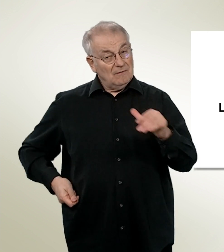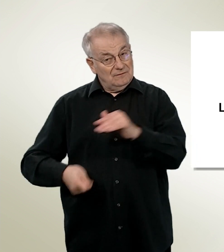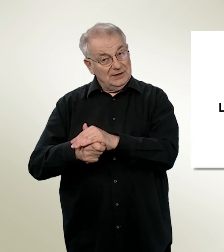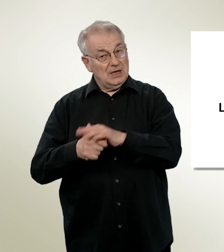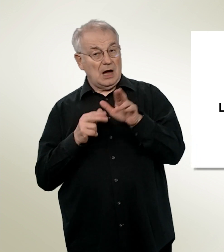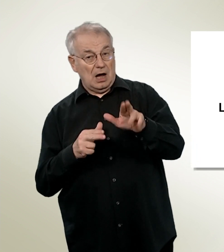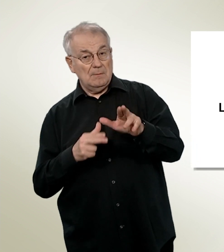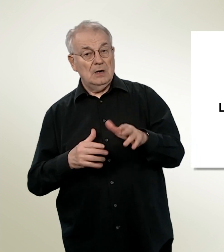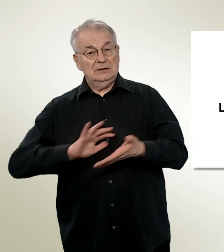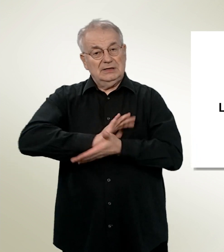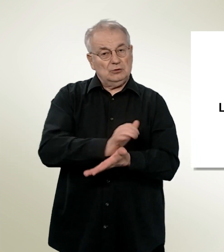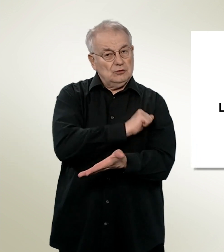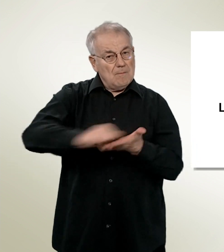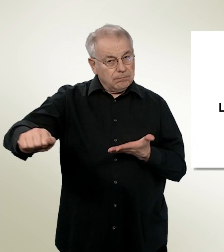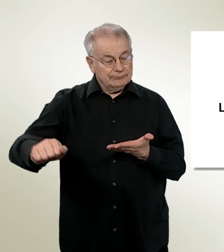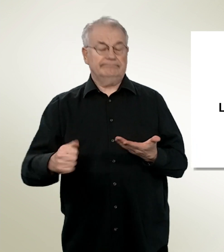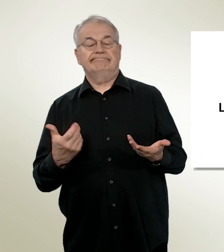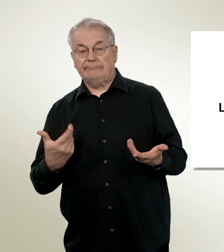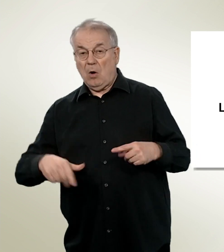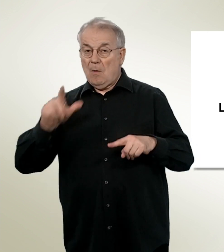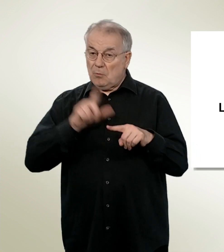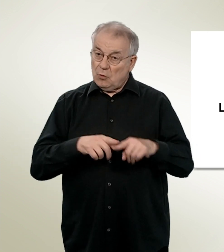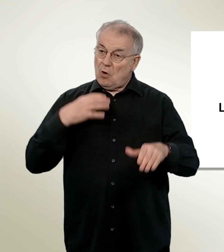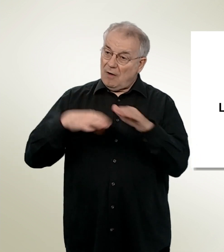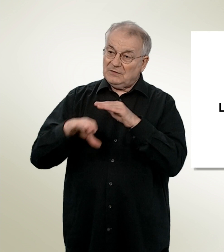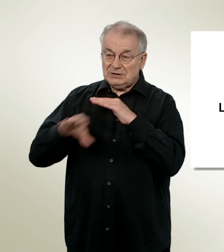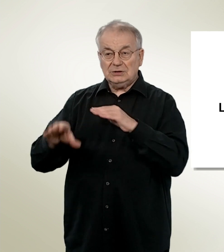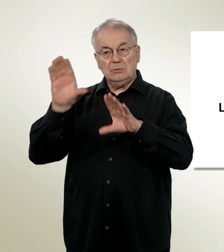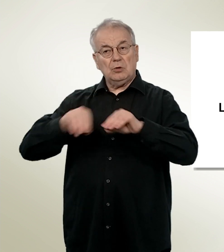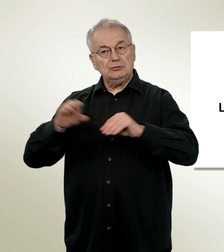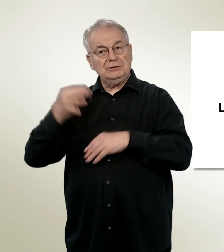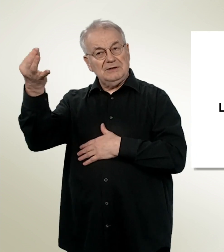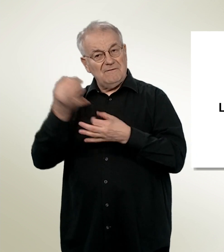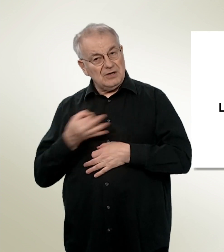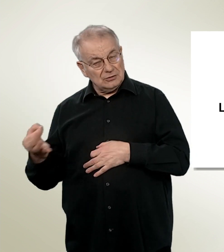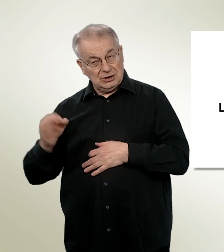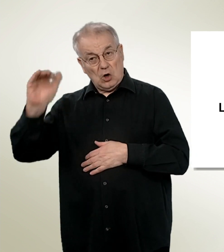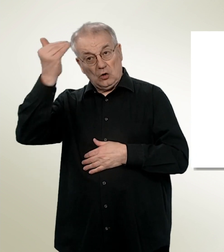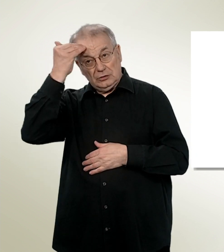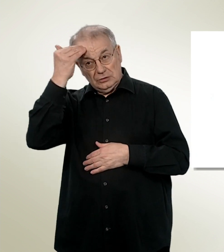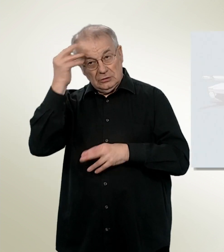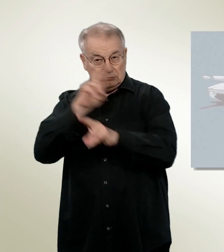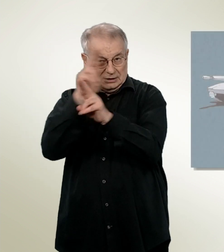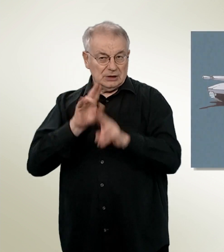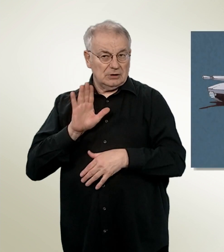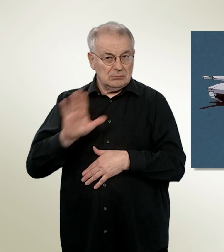de destruction massive. Elle permet toutefois d'investir dans des produits financiers reconnus à l'échelle internationale. L'initiative